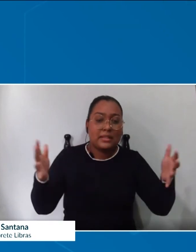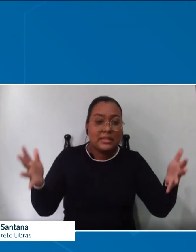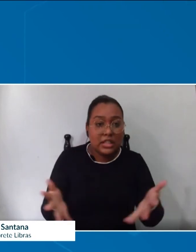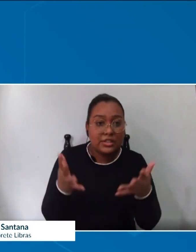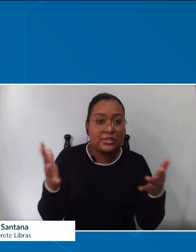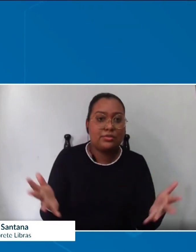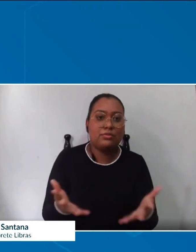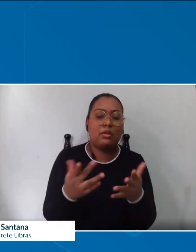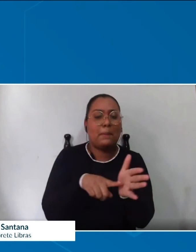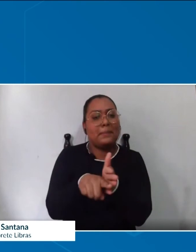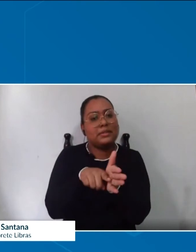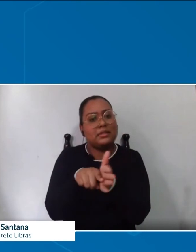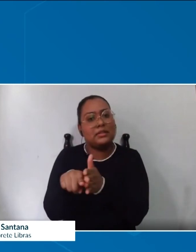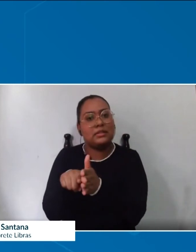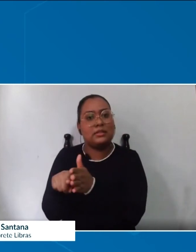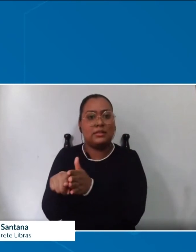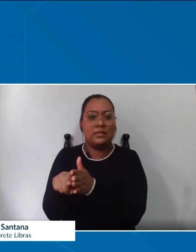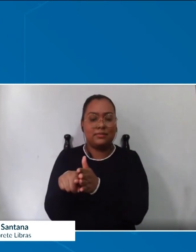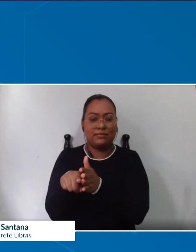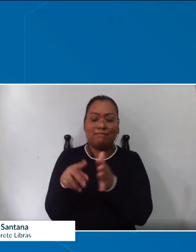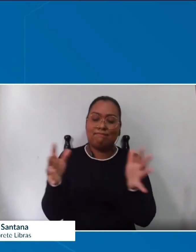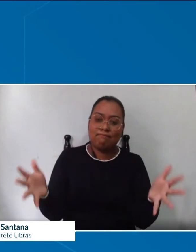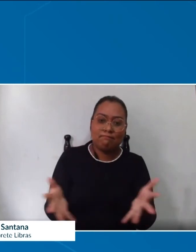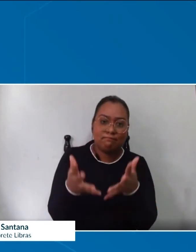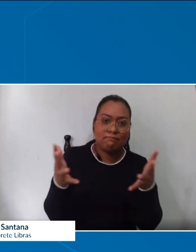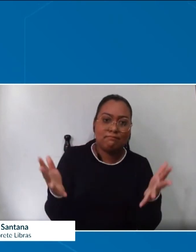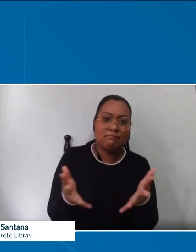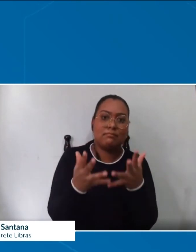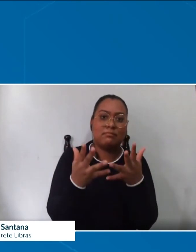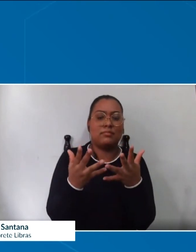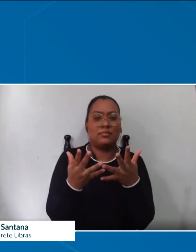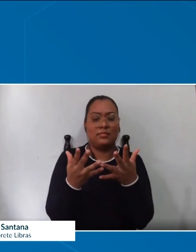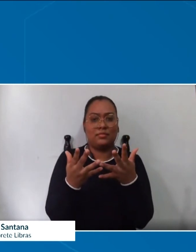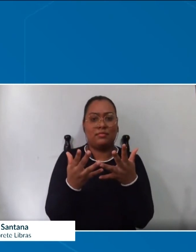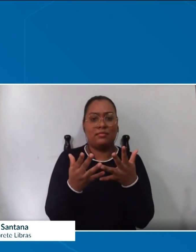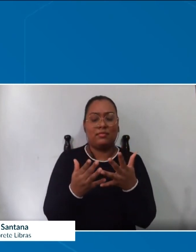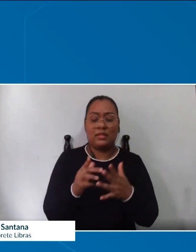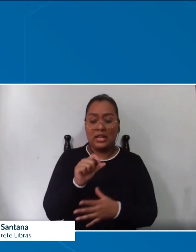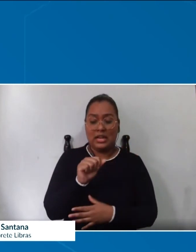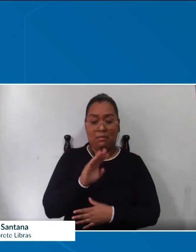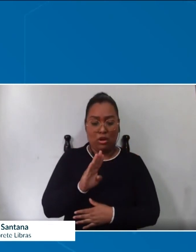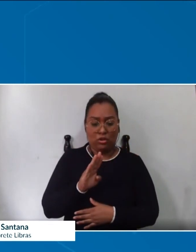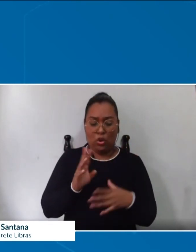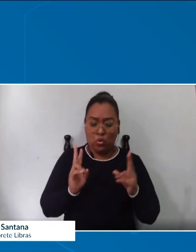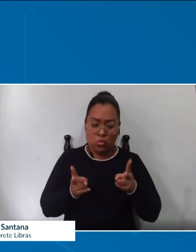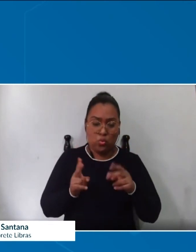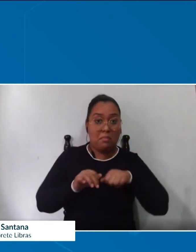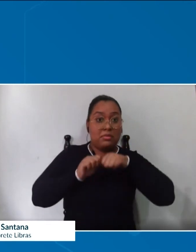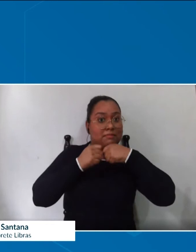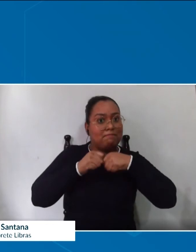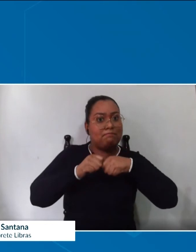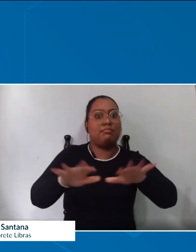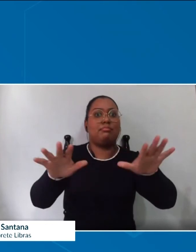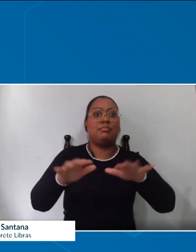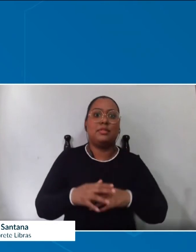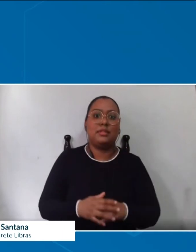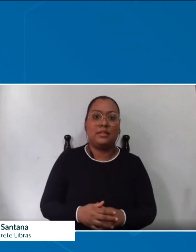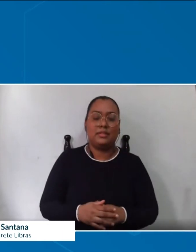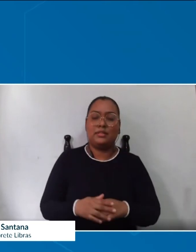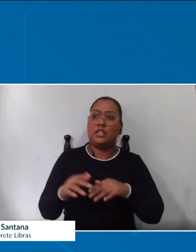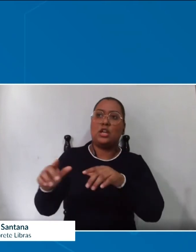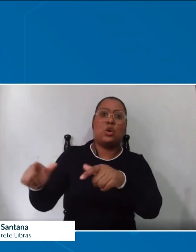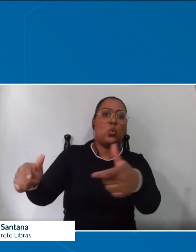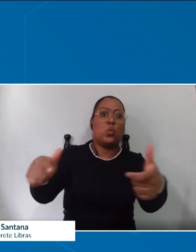incentivar a pesquisa e incentivar o sair do laboratório para o